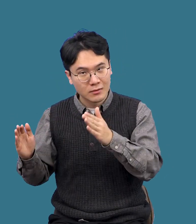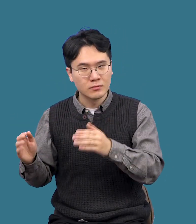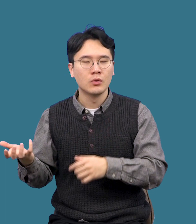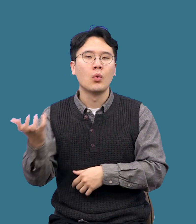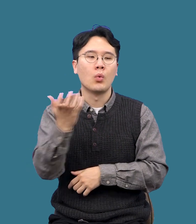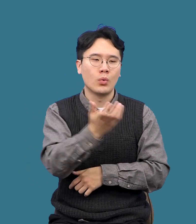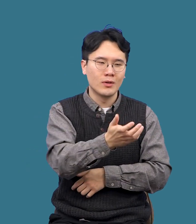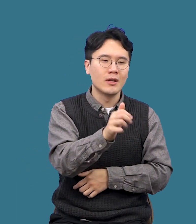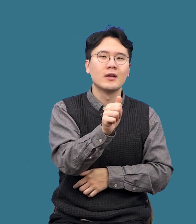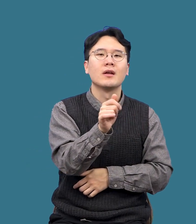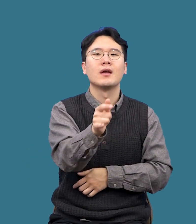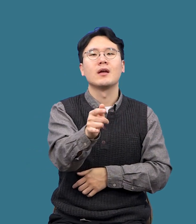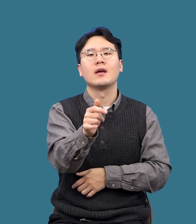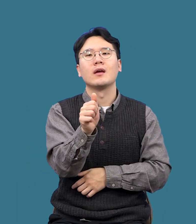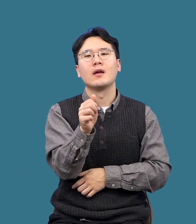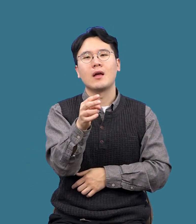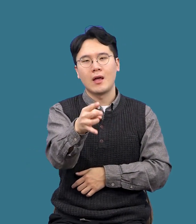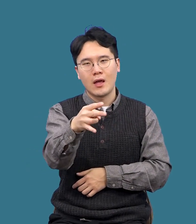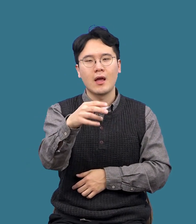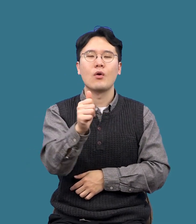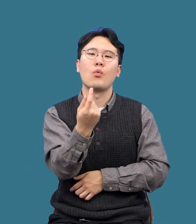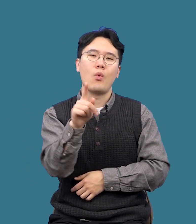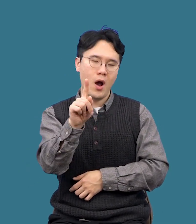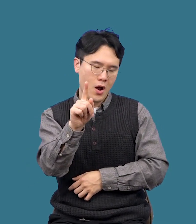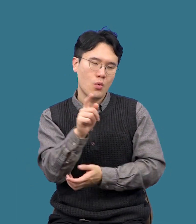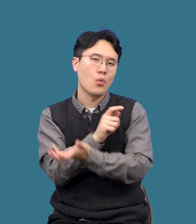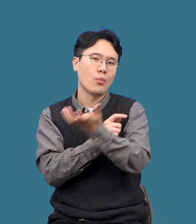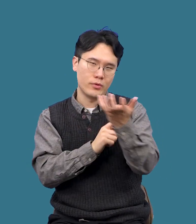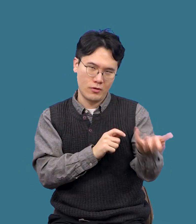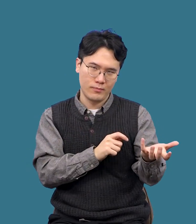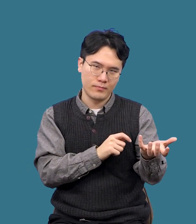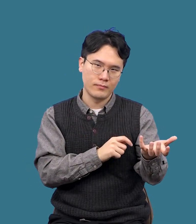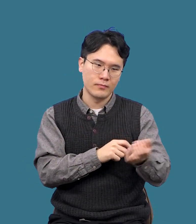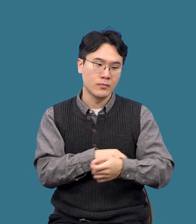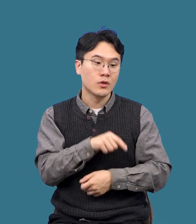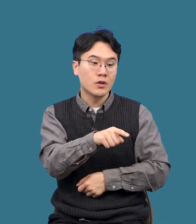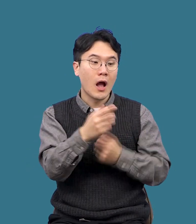그 학교가 무슨 학교냐면 경신학교. 들어보셨어요?